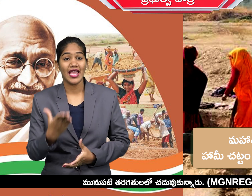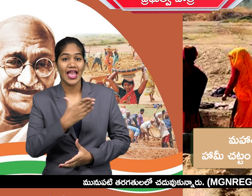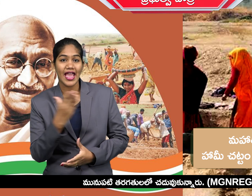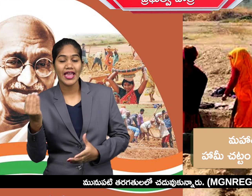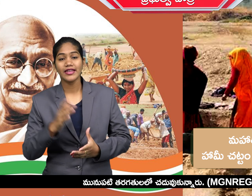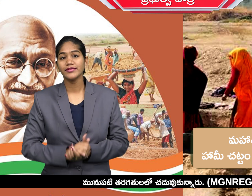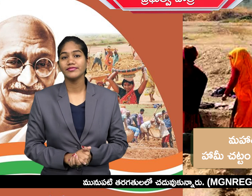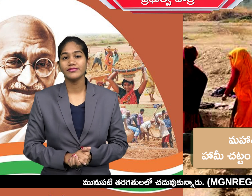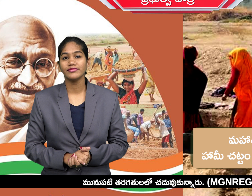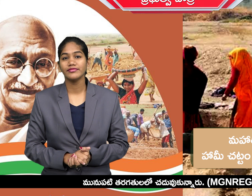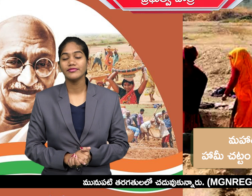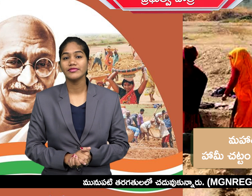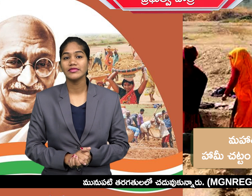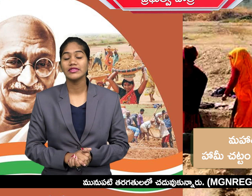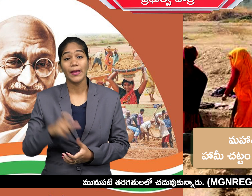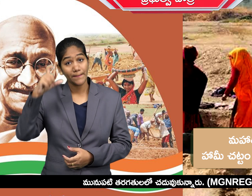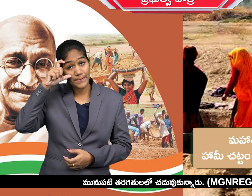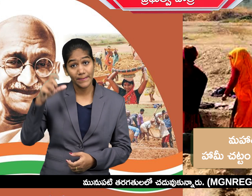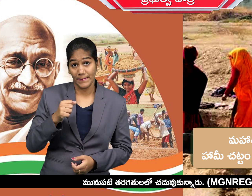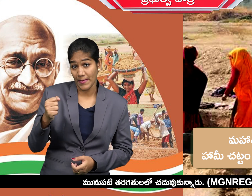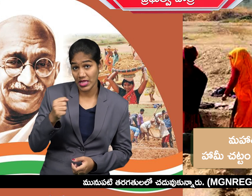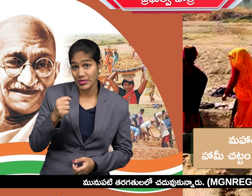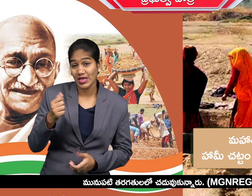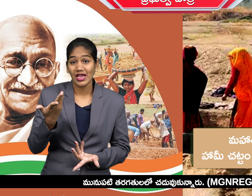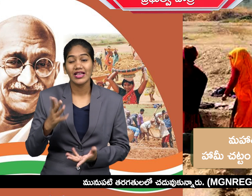మునుపటి తరగతులలో చదువుకున్నారు.